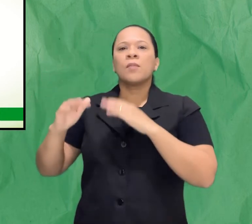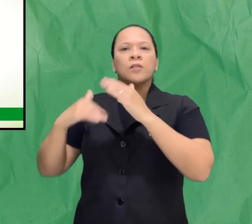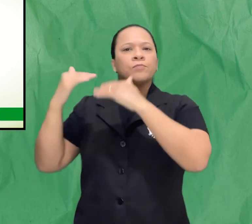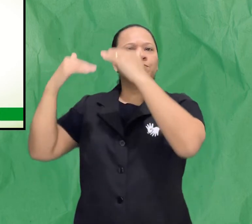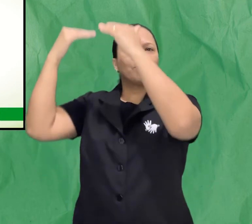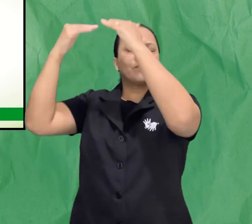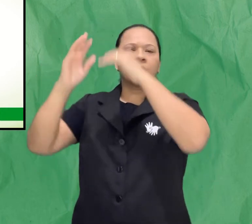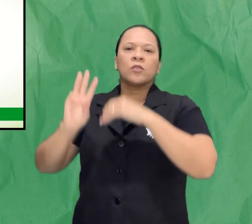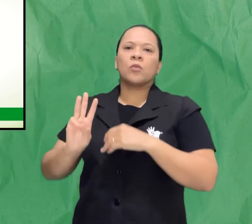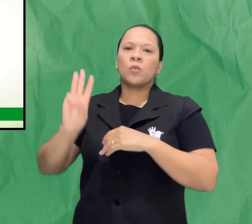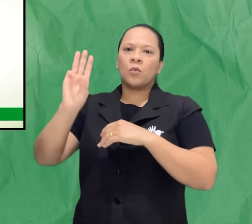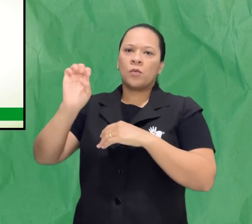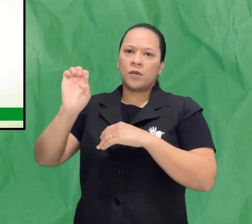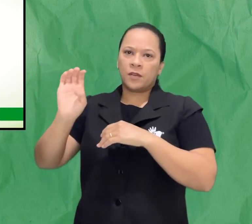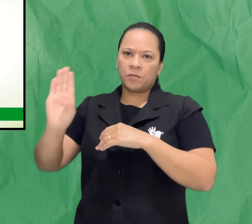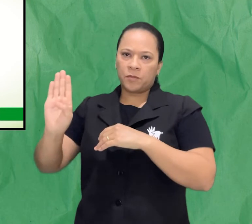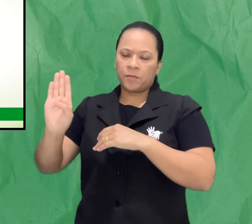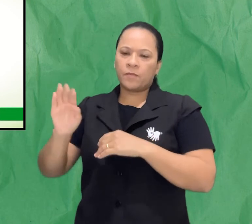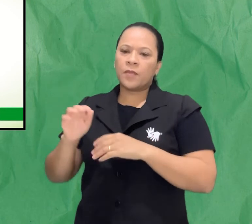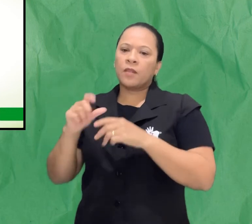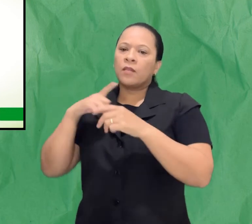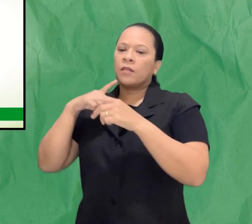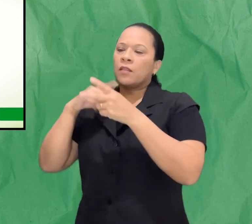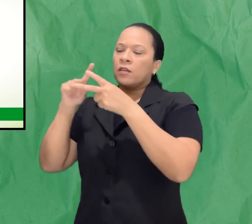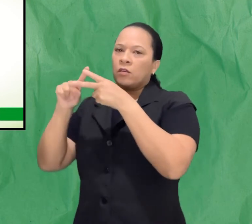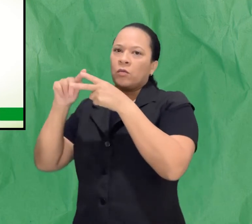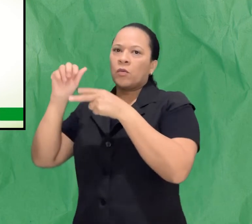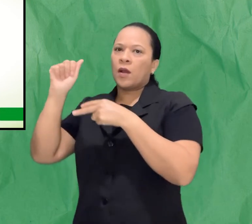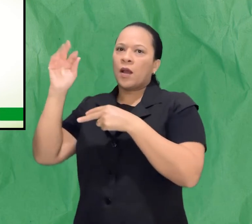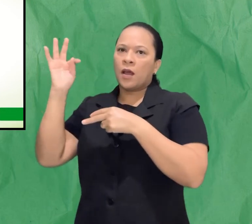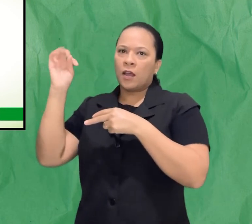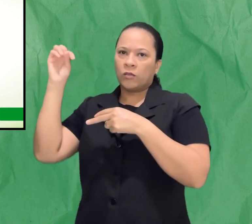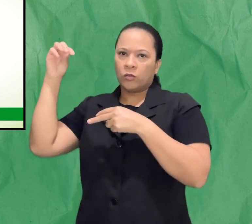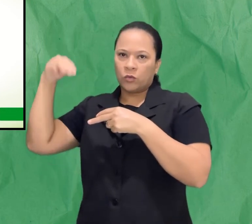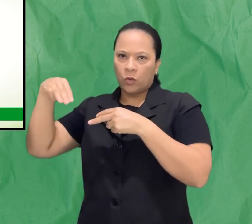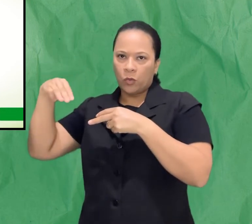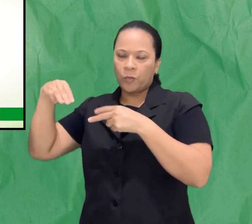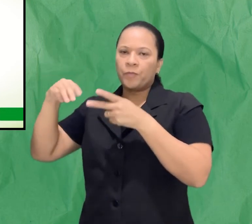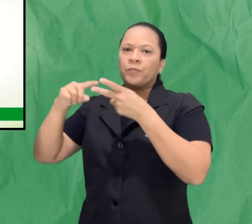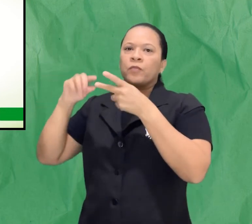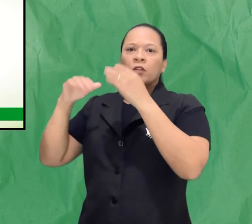Então alguns principais aqui, eu tenho o Atom, que também é um software para